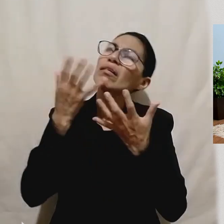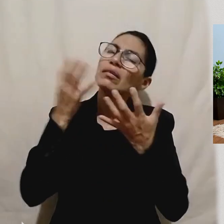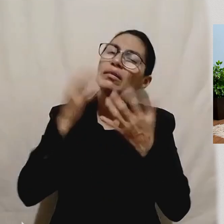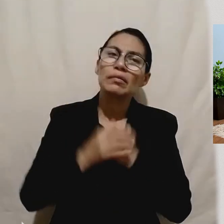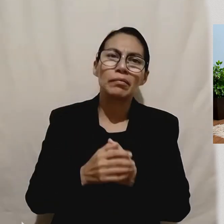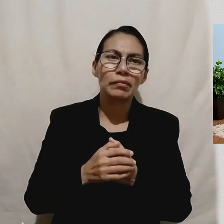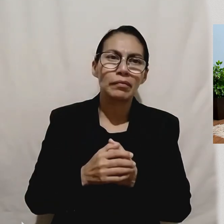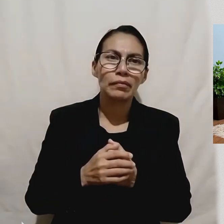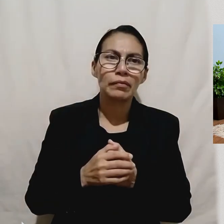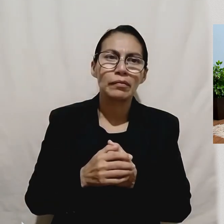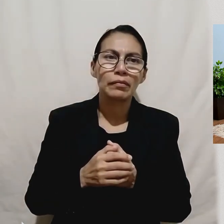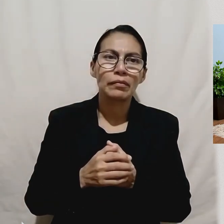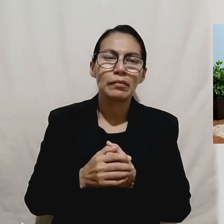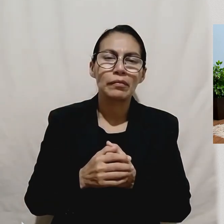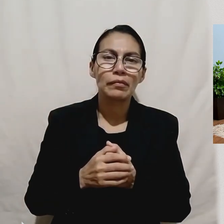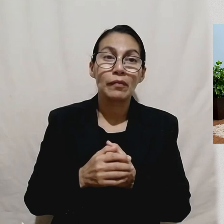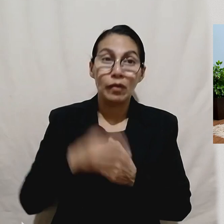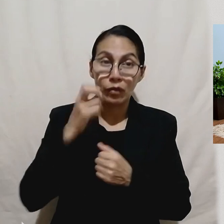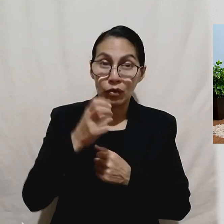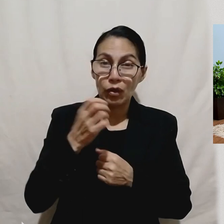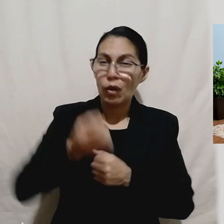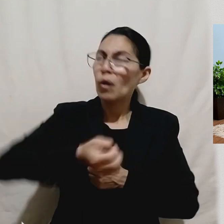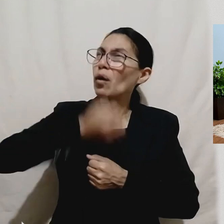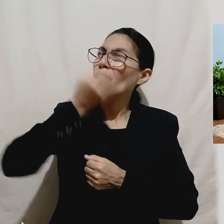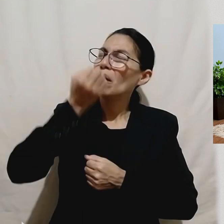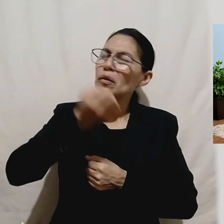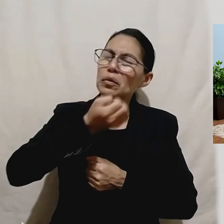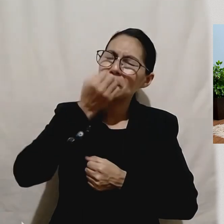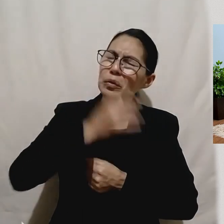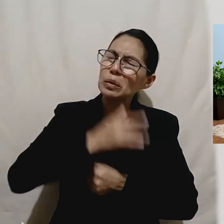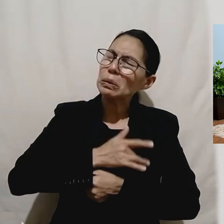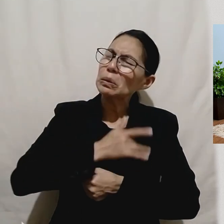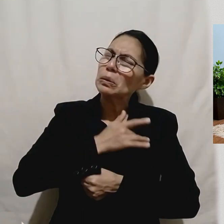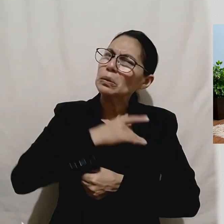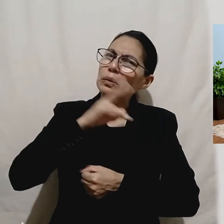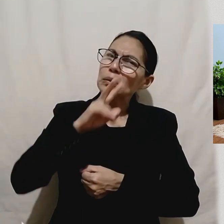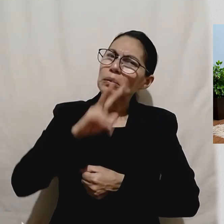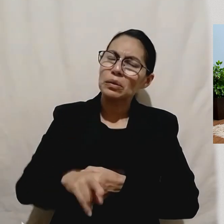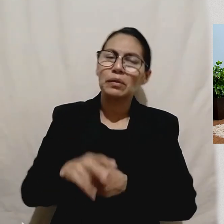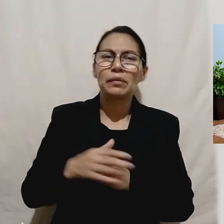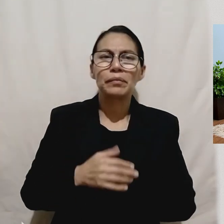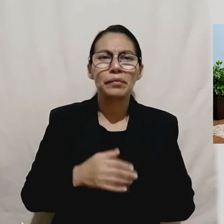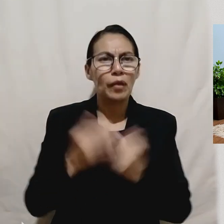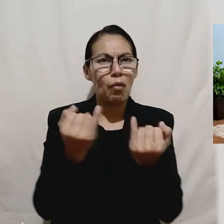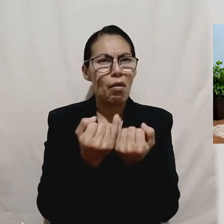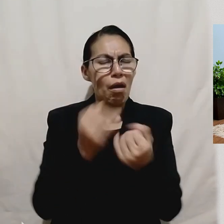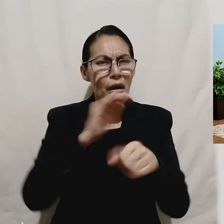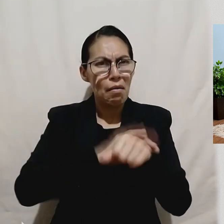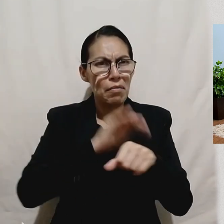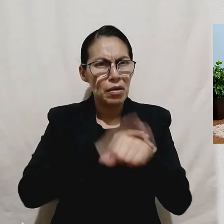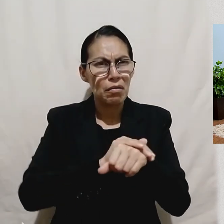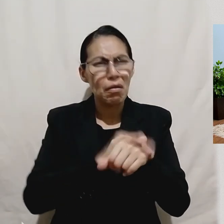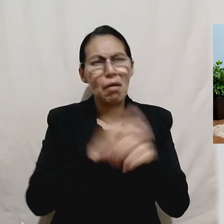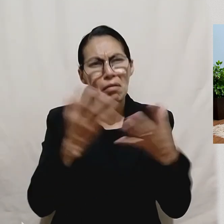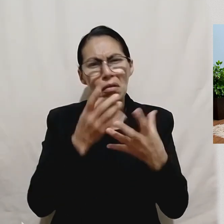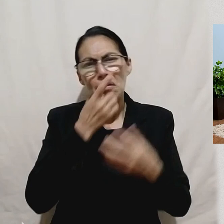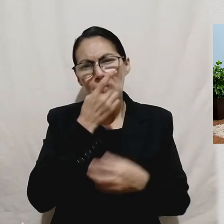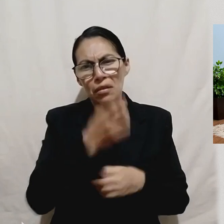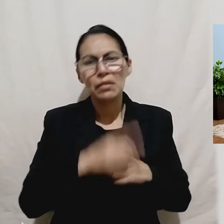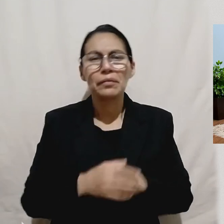a realmente abrirnos en oración sinceramente con Dios como a un